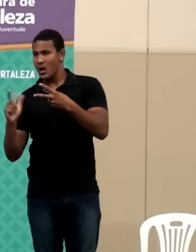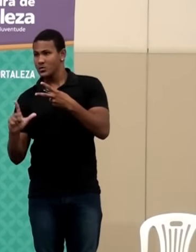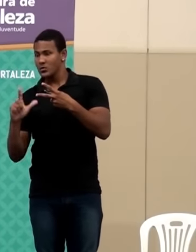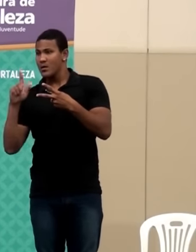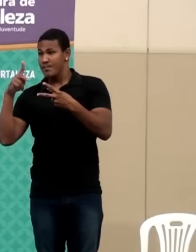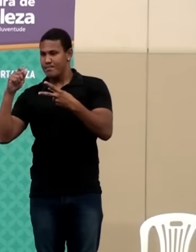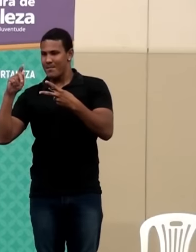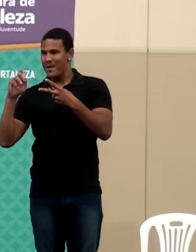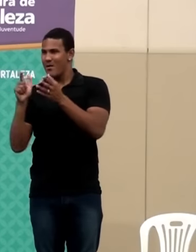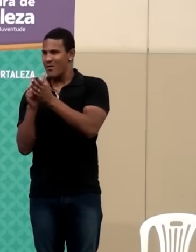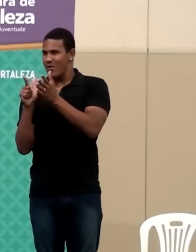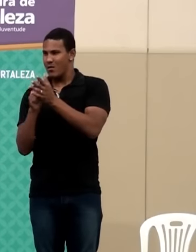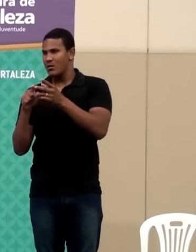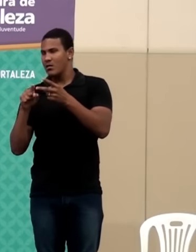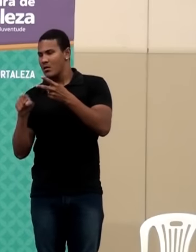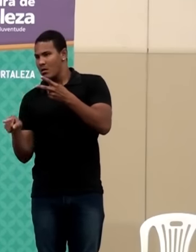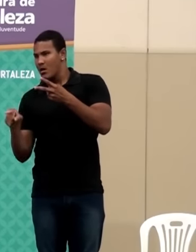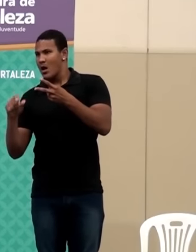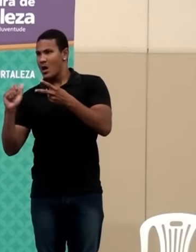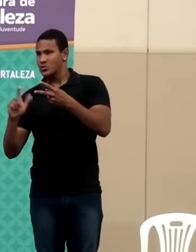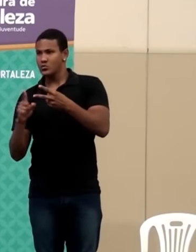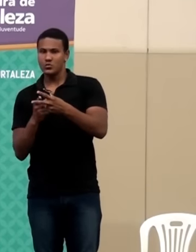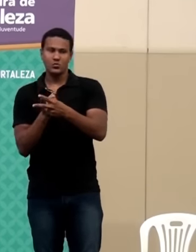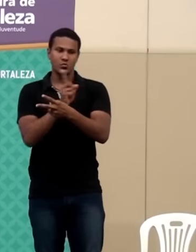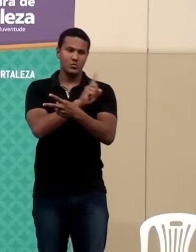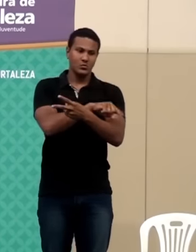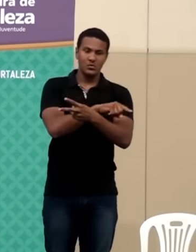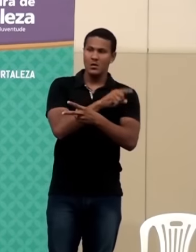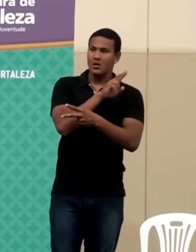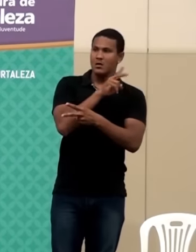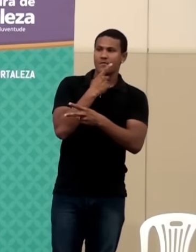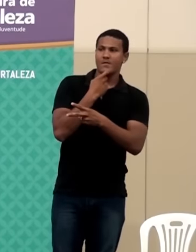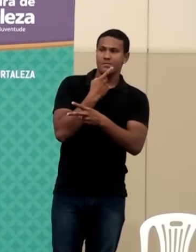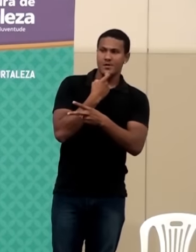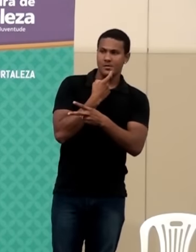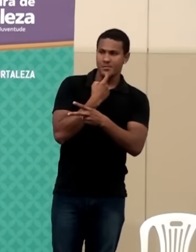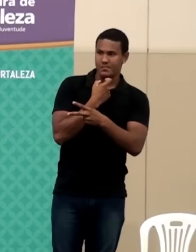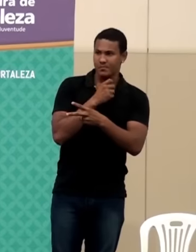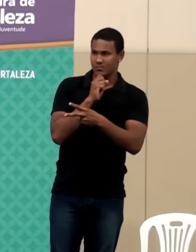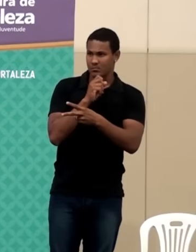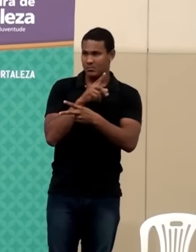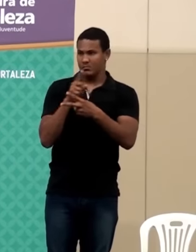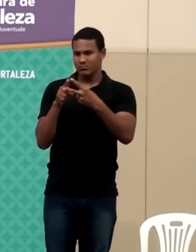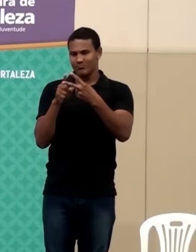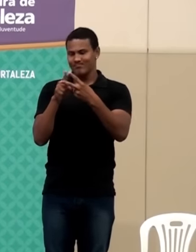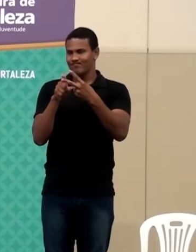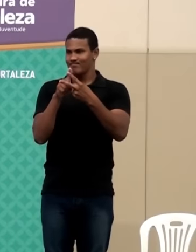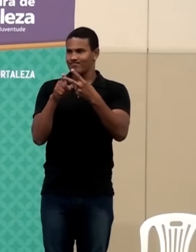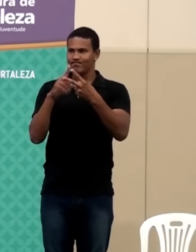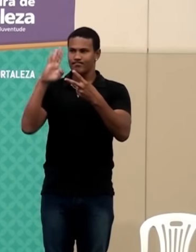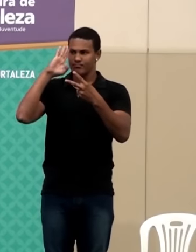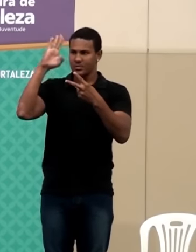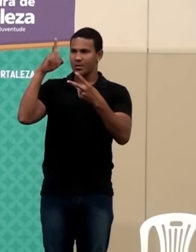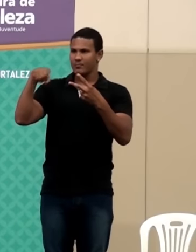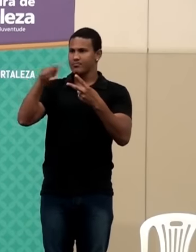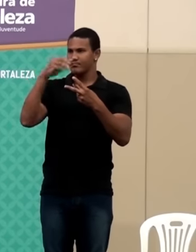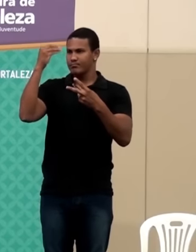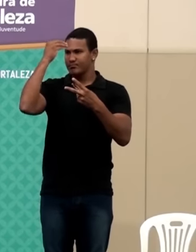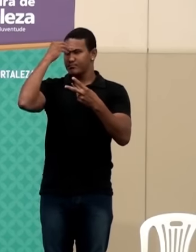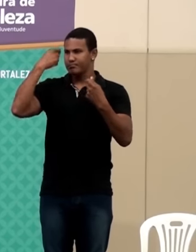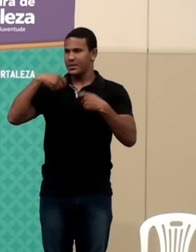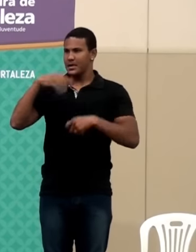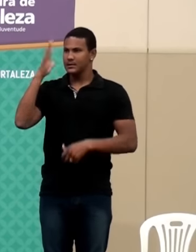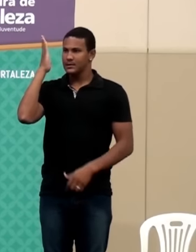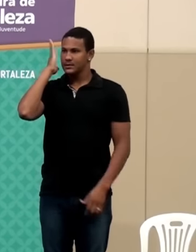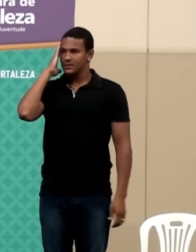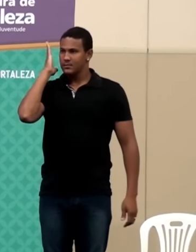ácido, vermelho. Esses dois aí você tem que saber, porque são os dois indicadores que são mais cobrados nas provas,